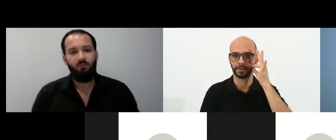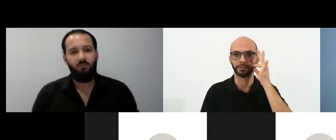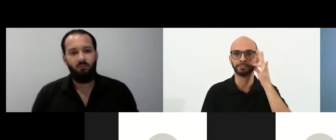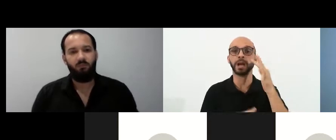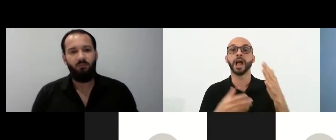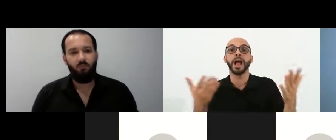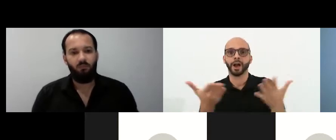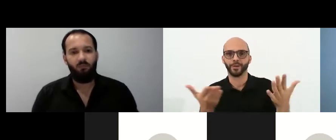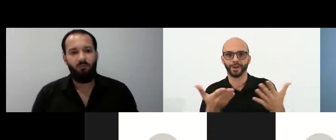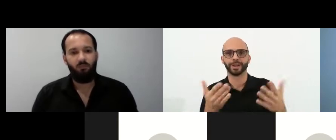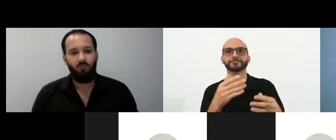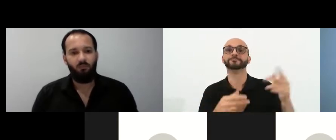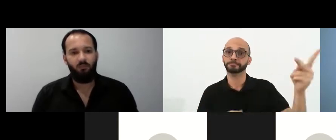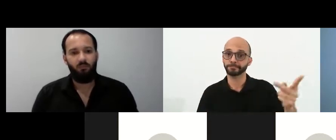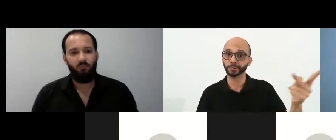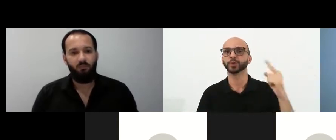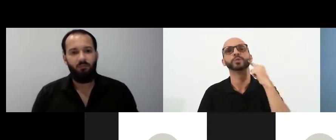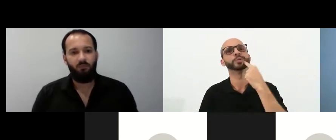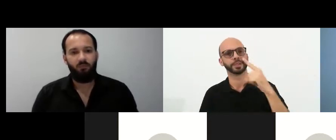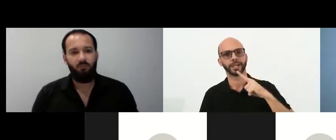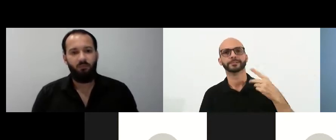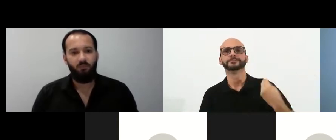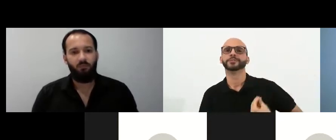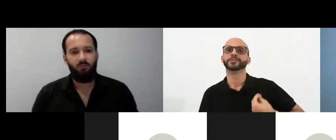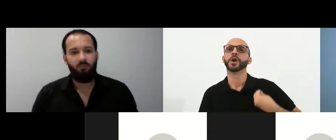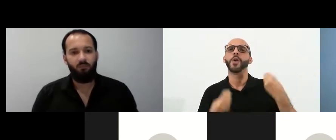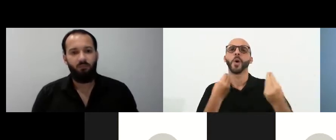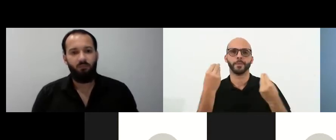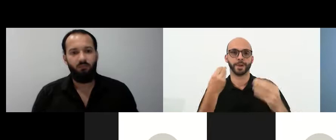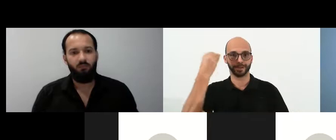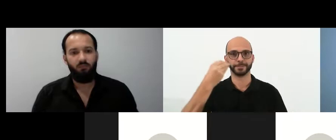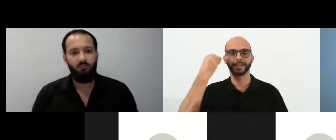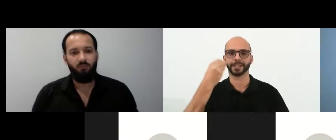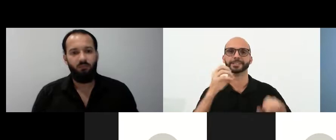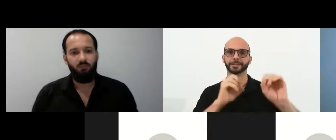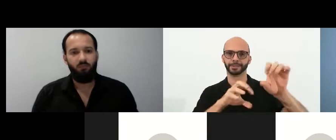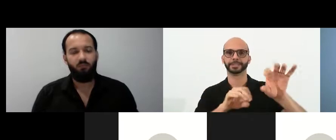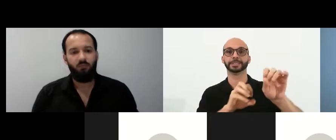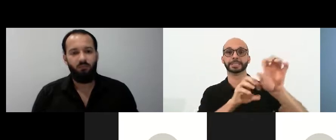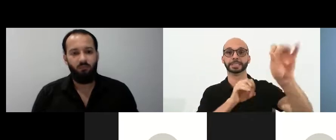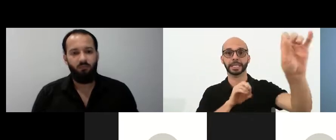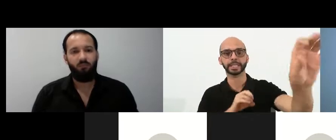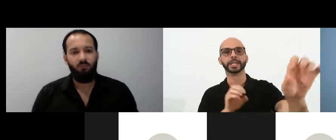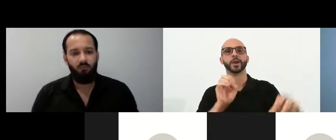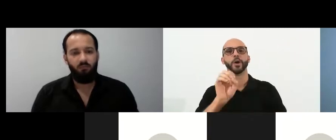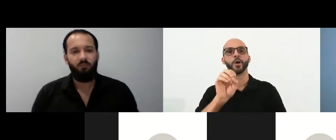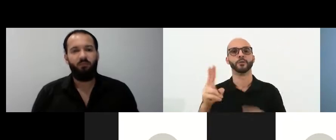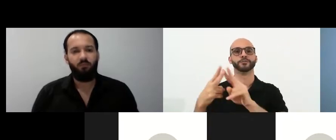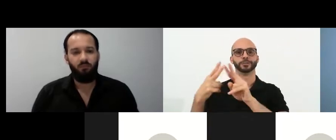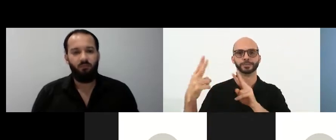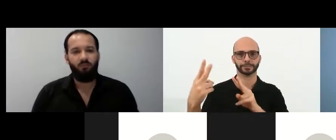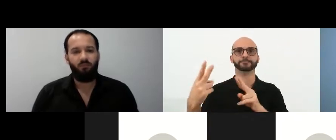como eles trabalhavam de forma presencial, e agora os dois estão trabalhando com a forma